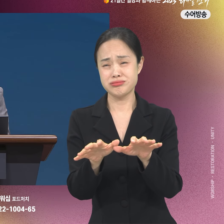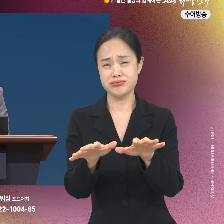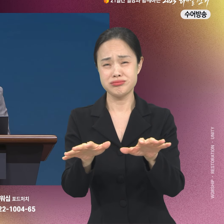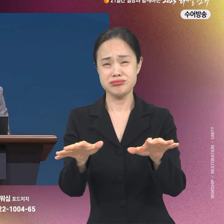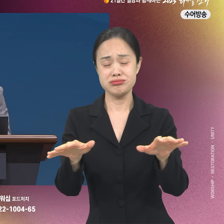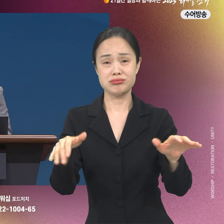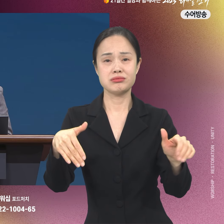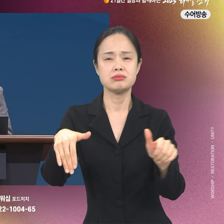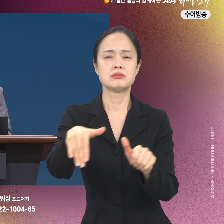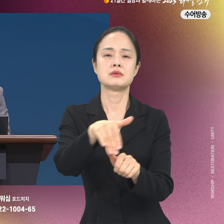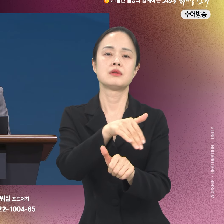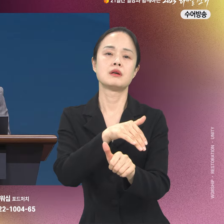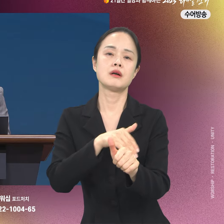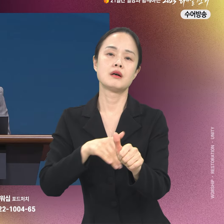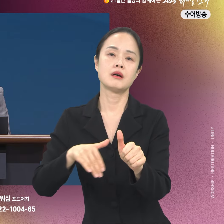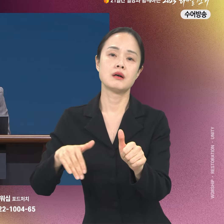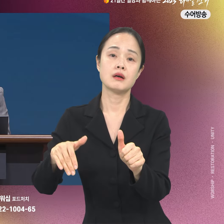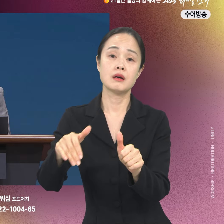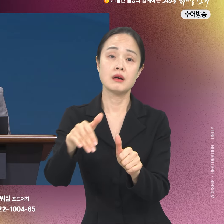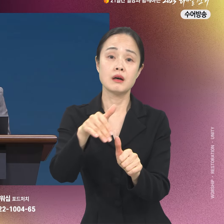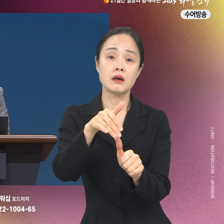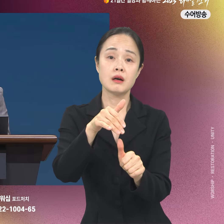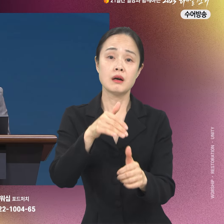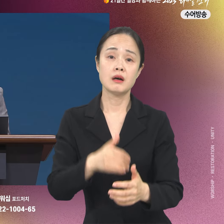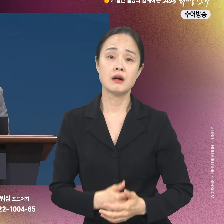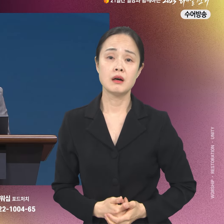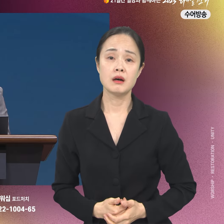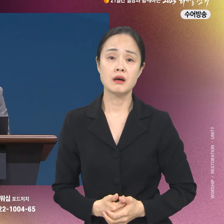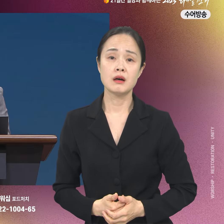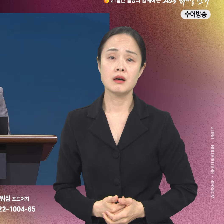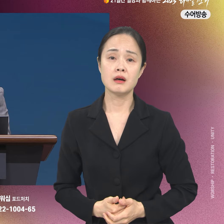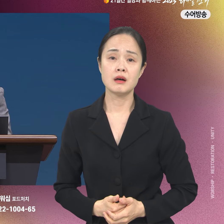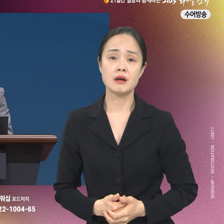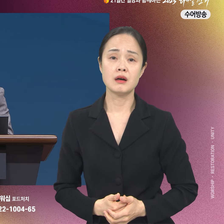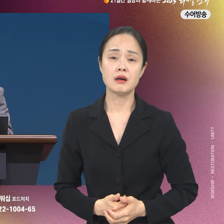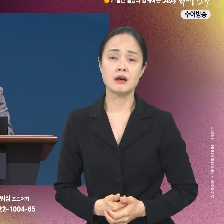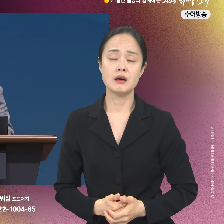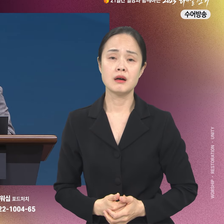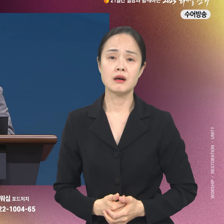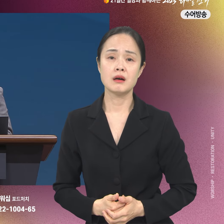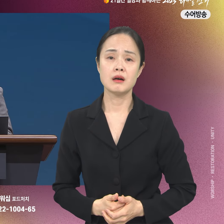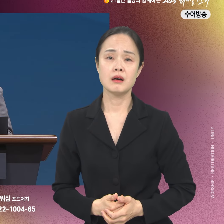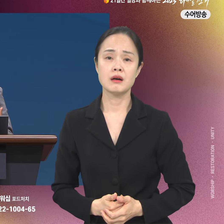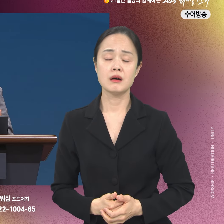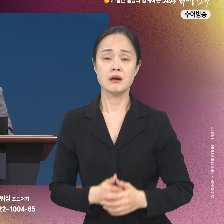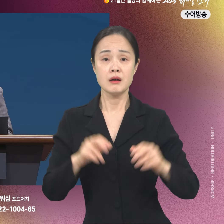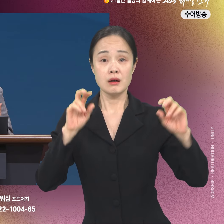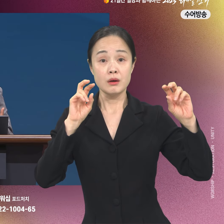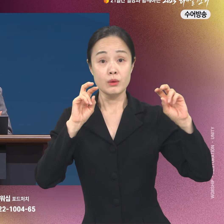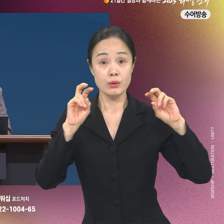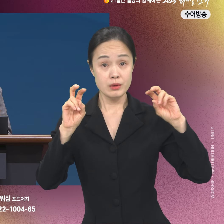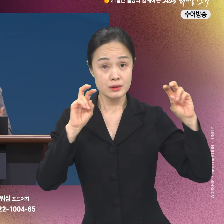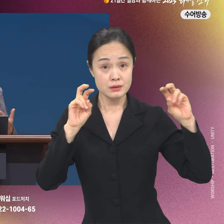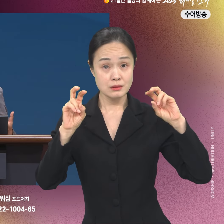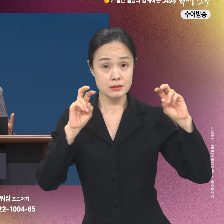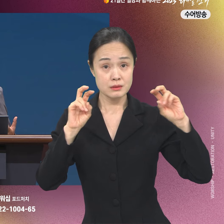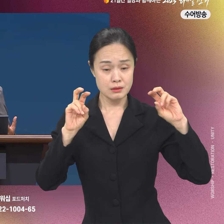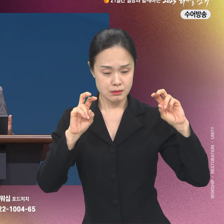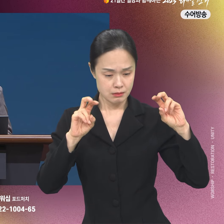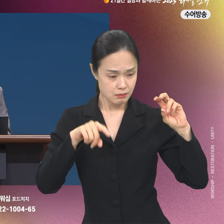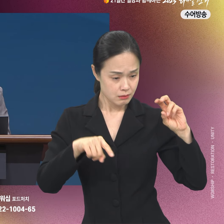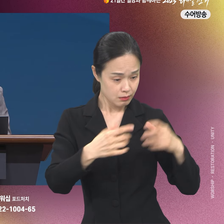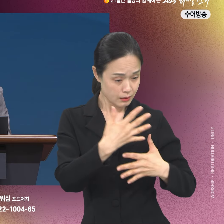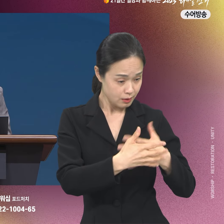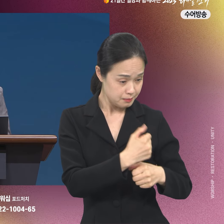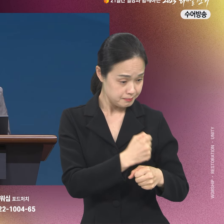있었거든요. 그런데 팬데믹 상황이 터지니까 회사를 굴러가게 했던 기본 매출이 다